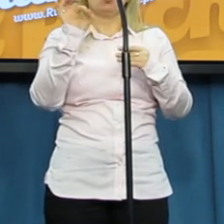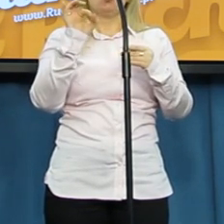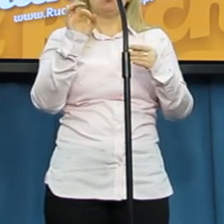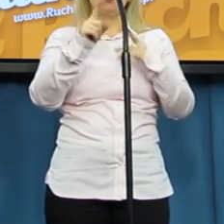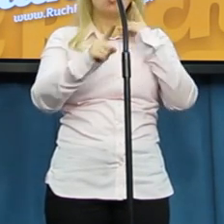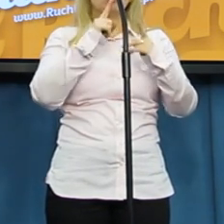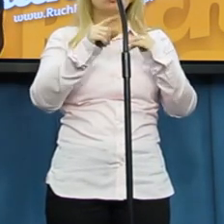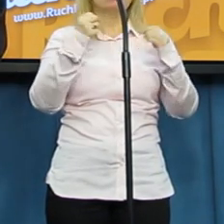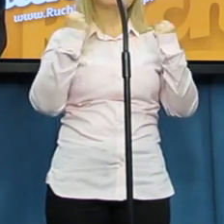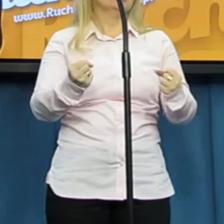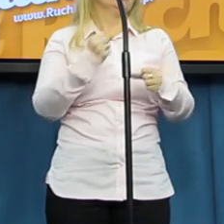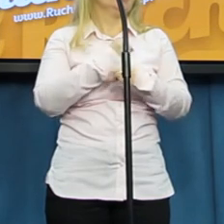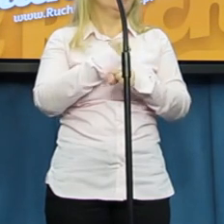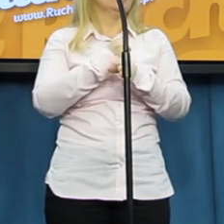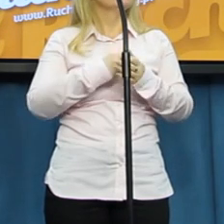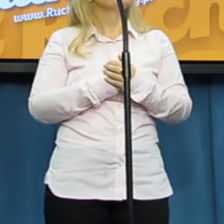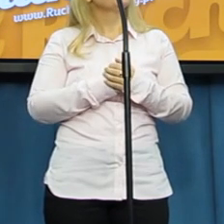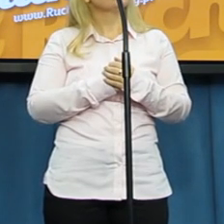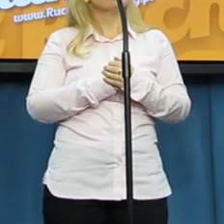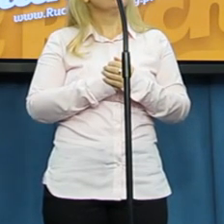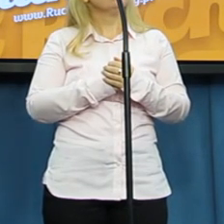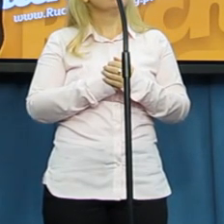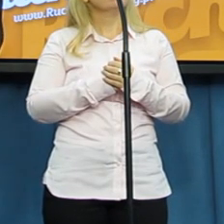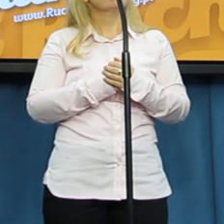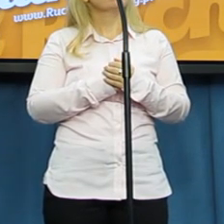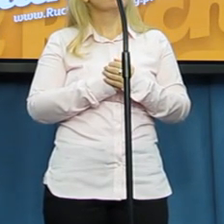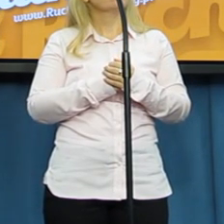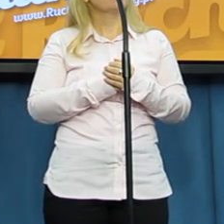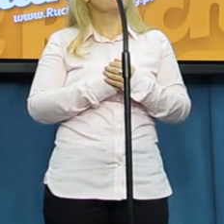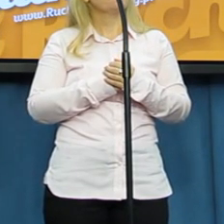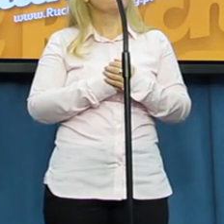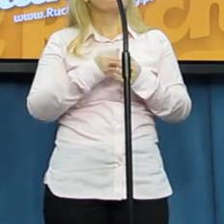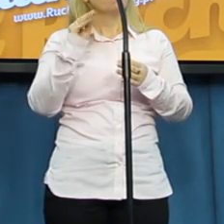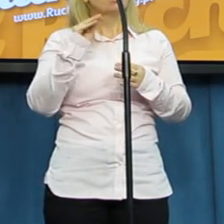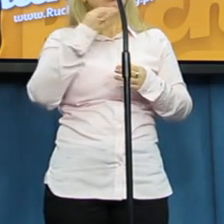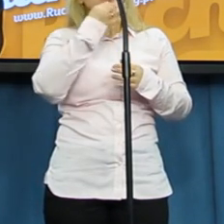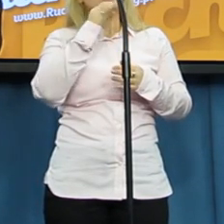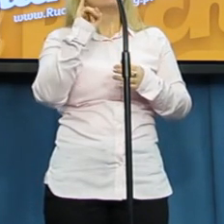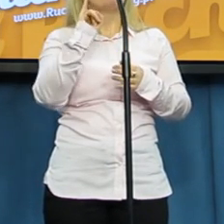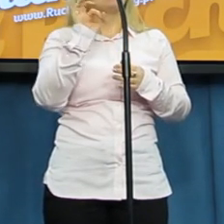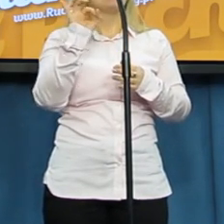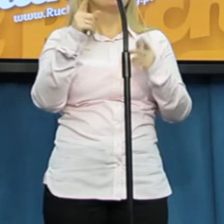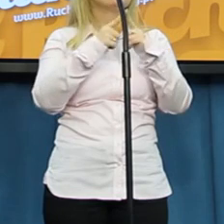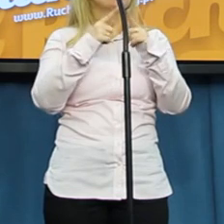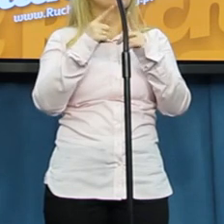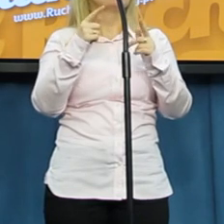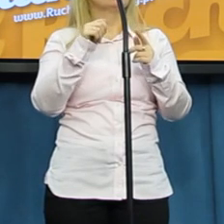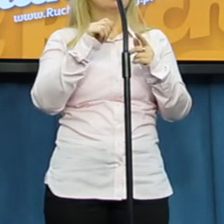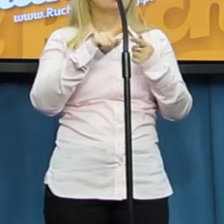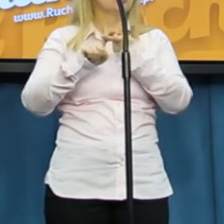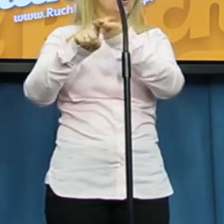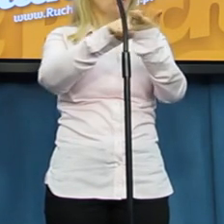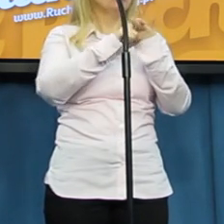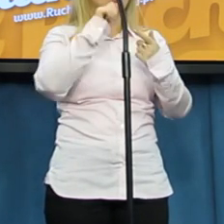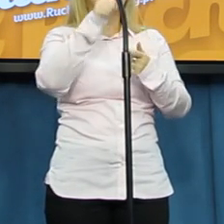pracy. Zapytam jeszcze o szczyt, jeżeli można, Unia Europejska, Rosja. Wśród tematów jest gaz, handel i